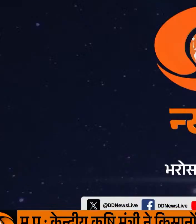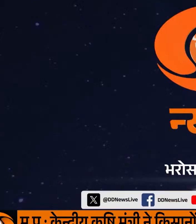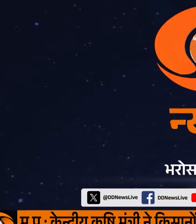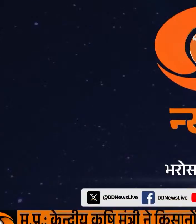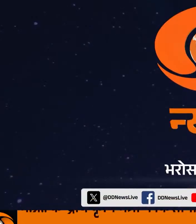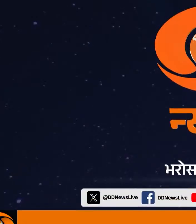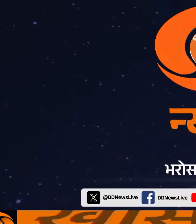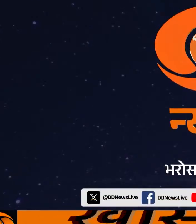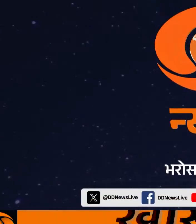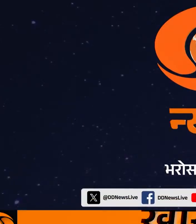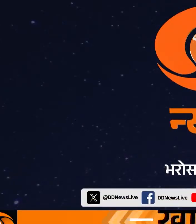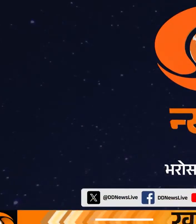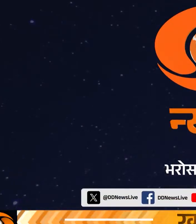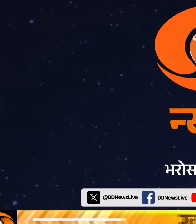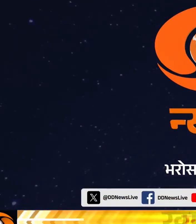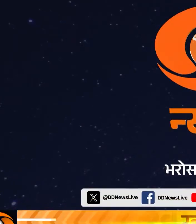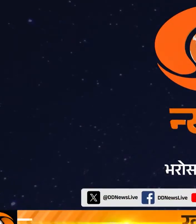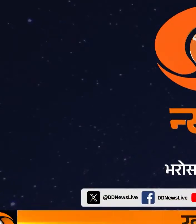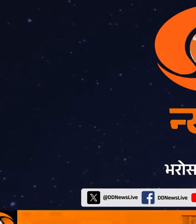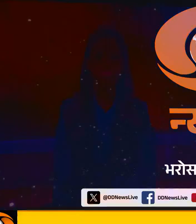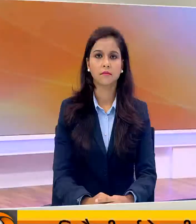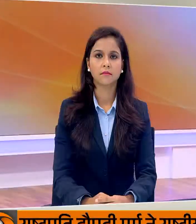बादशाह।